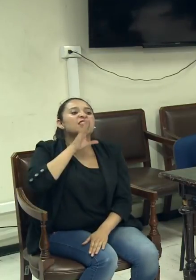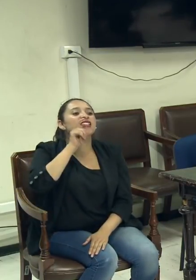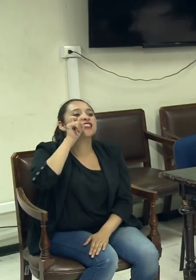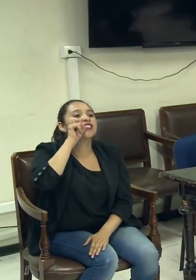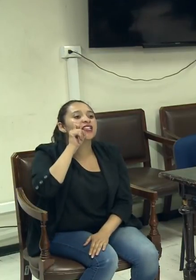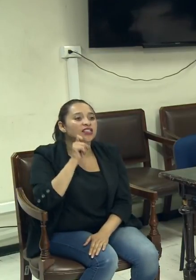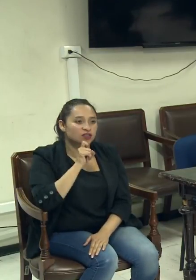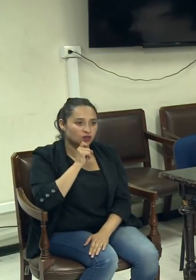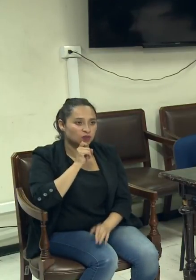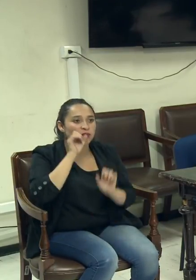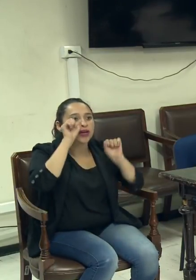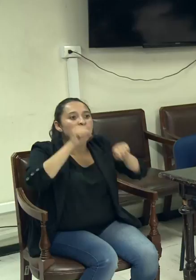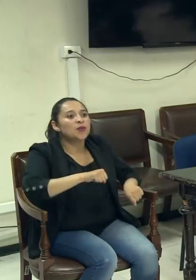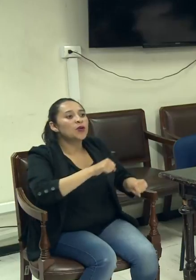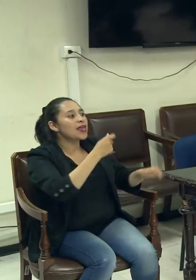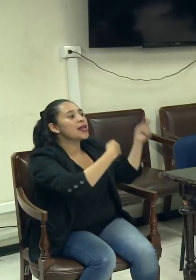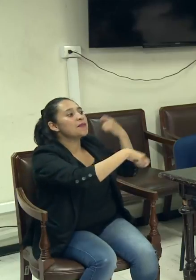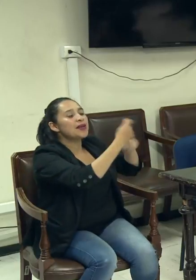asamblea.